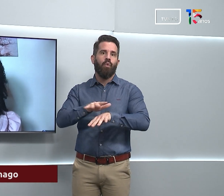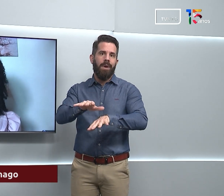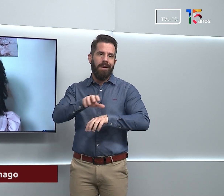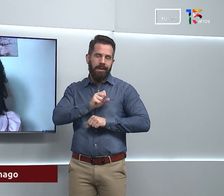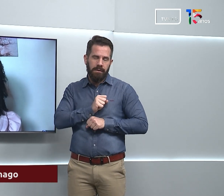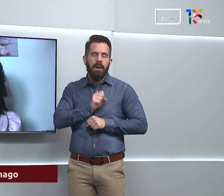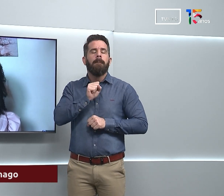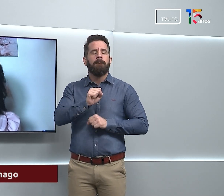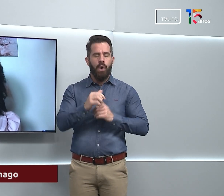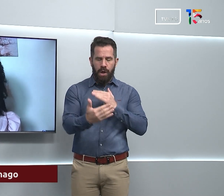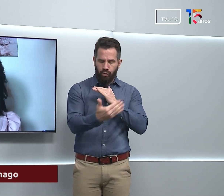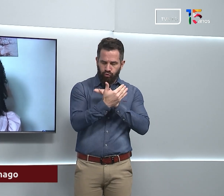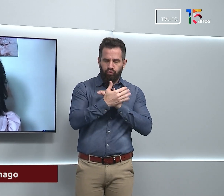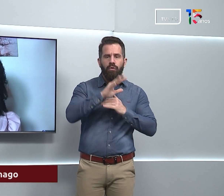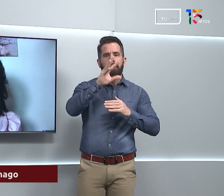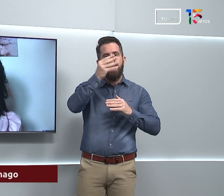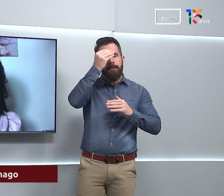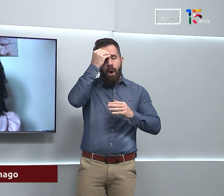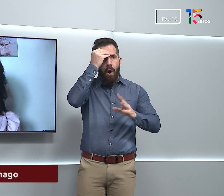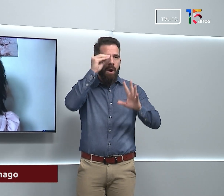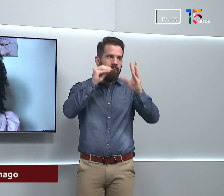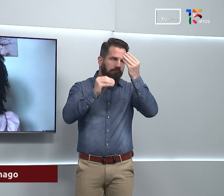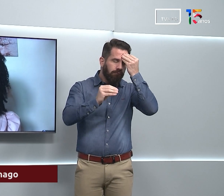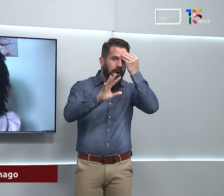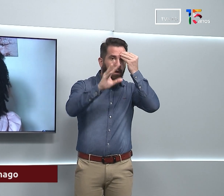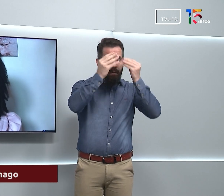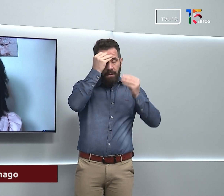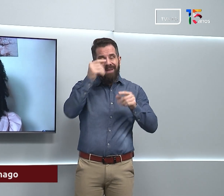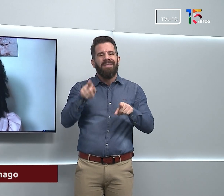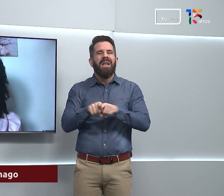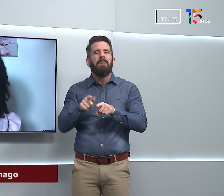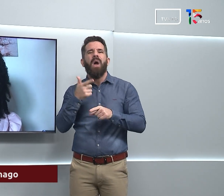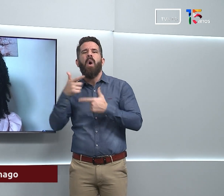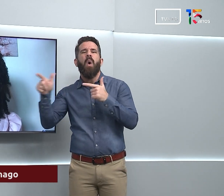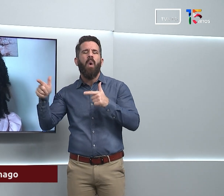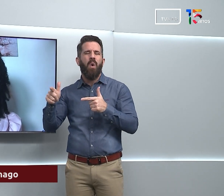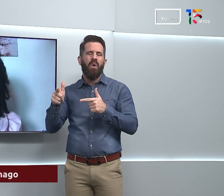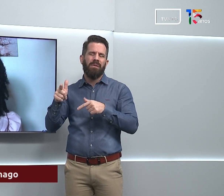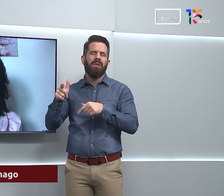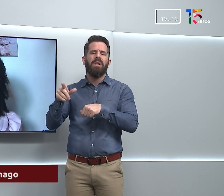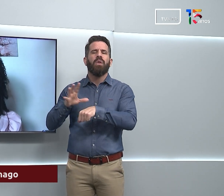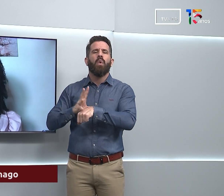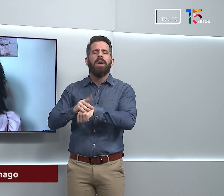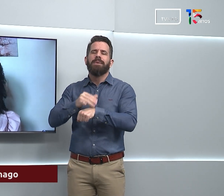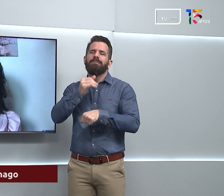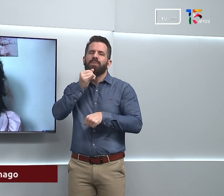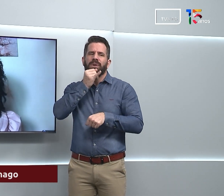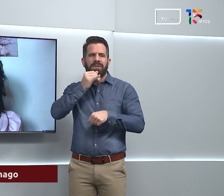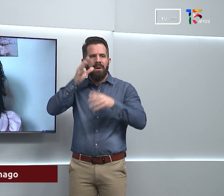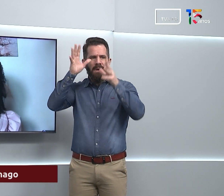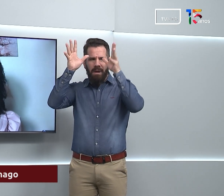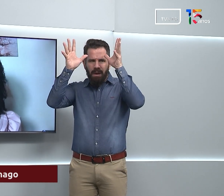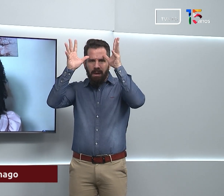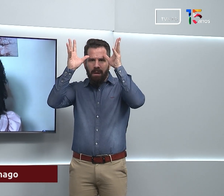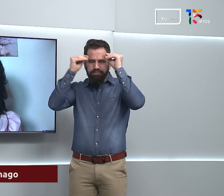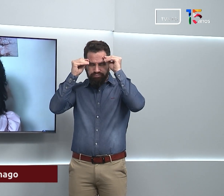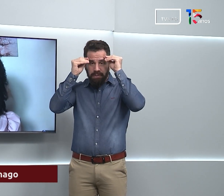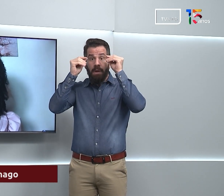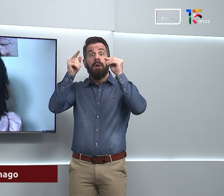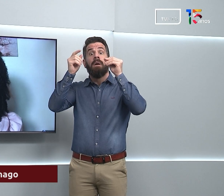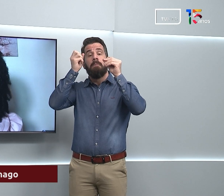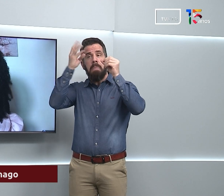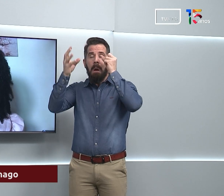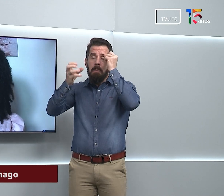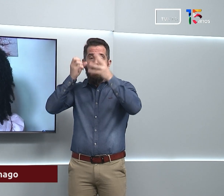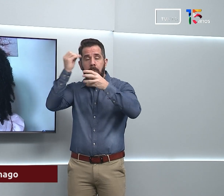melhorar a memória, prevenção de doenças neurodegenerativas como o Alzheimer, né? Também na questão